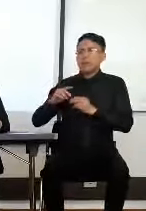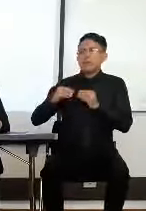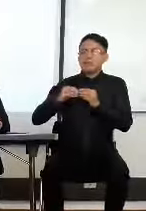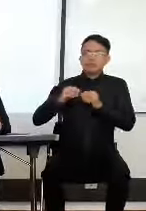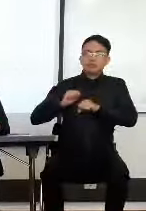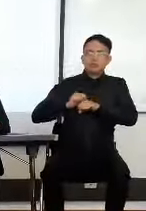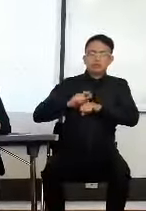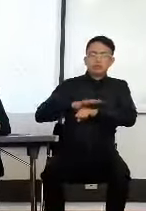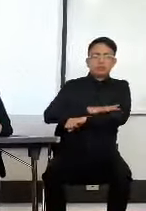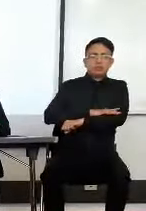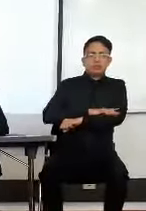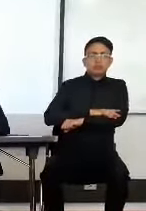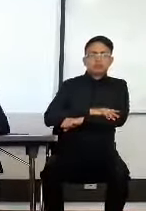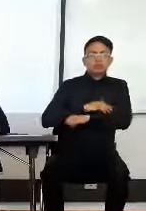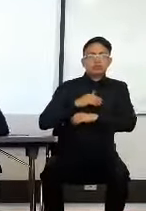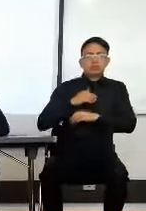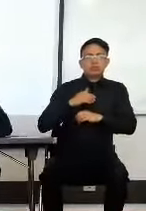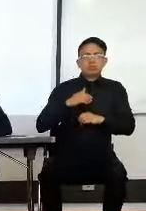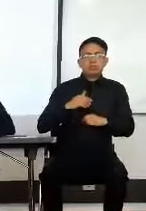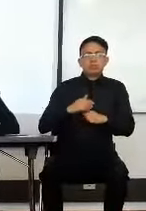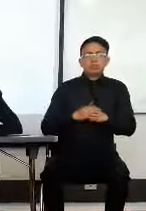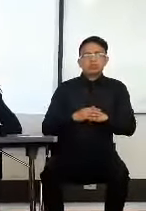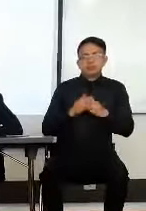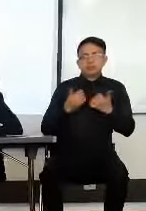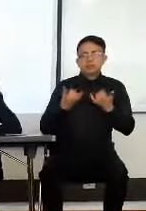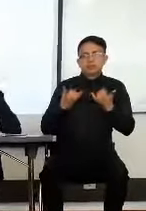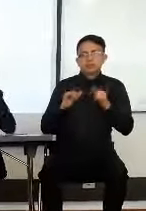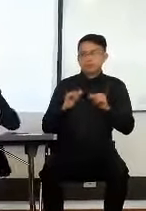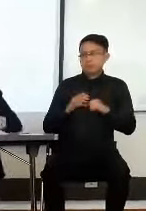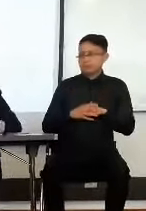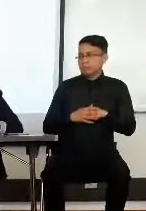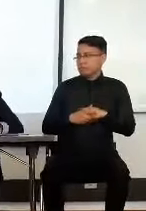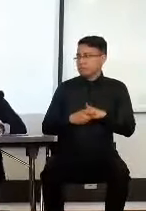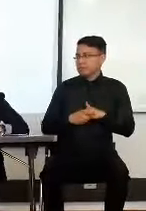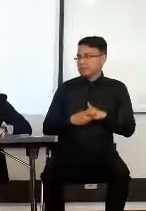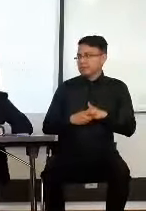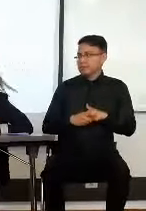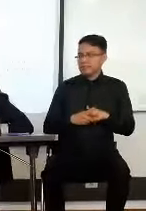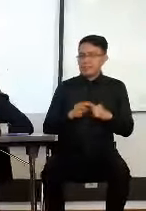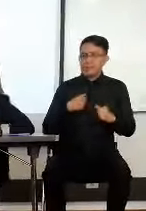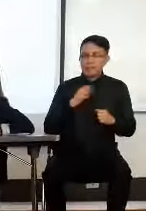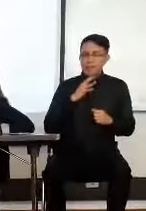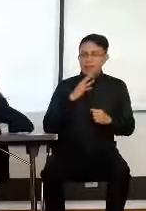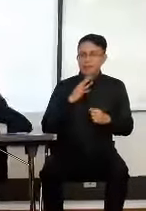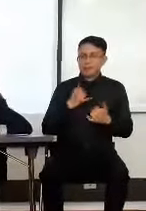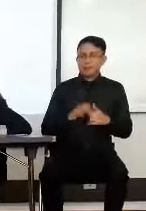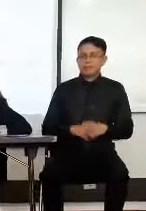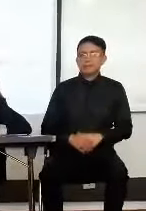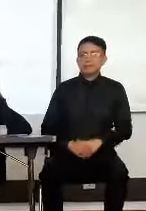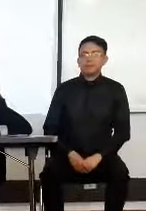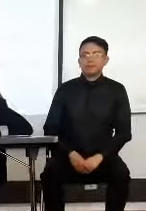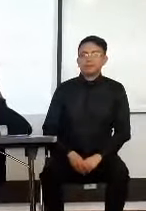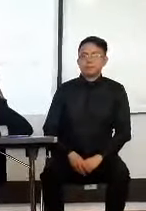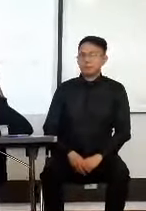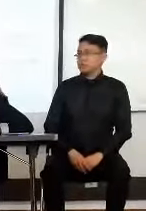sensibilizando frente al tema. Y ya, pues eso es como... ¿Hablo muy rápido? No.